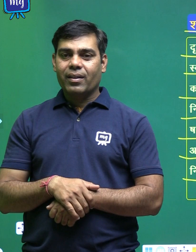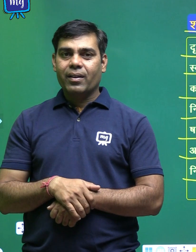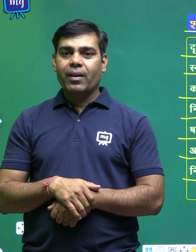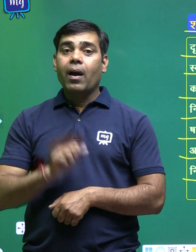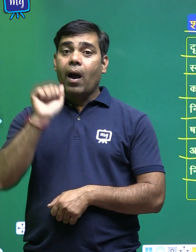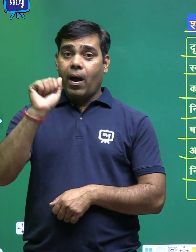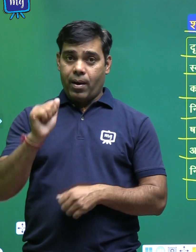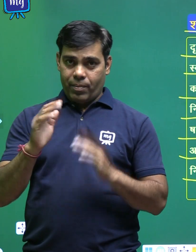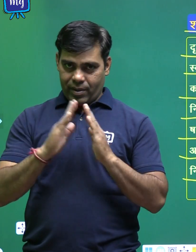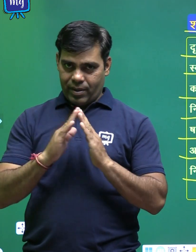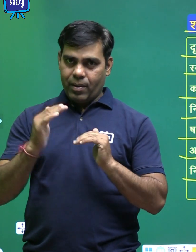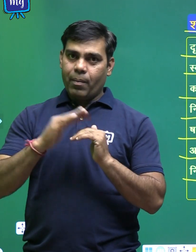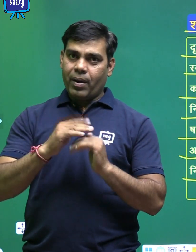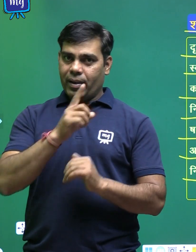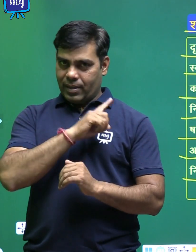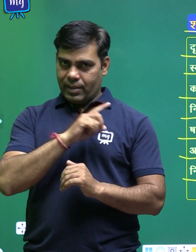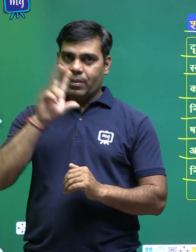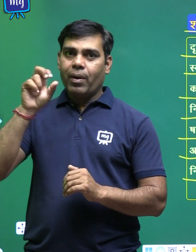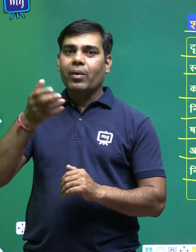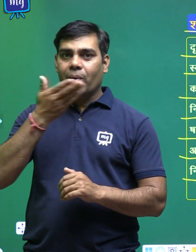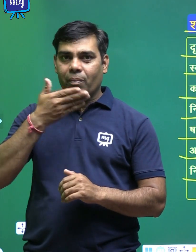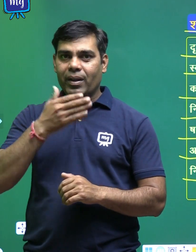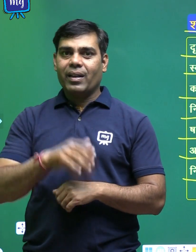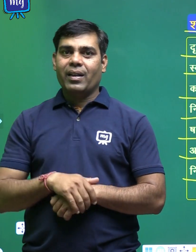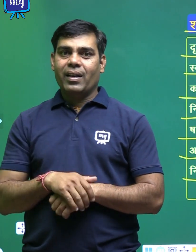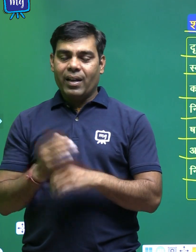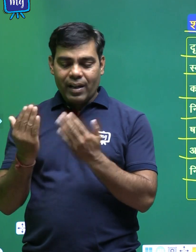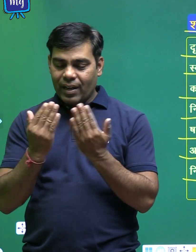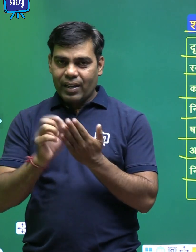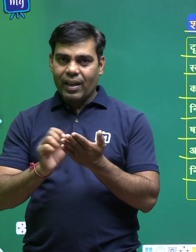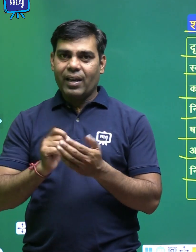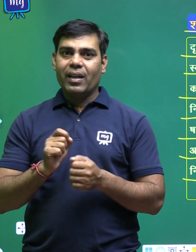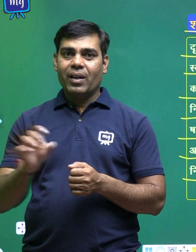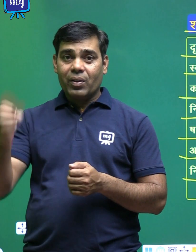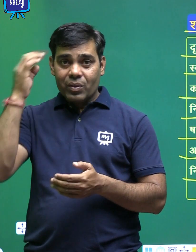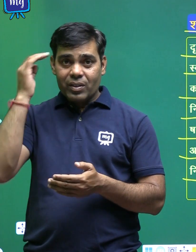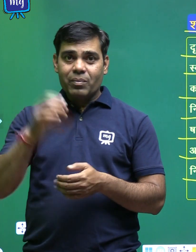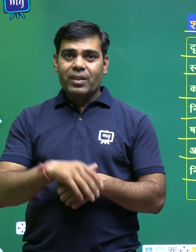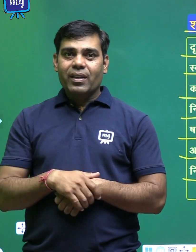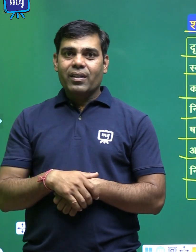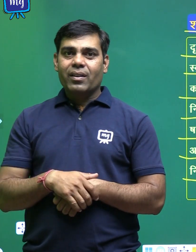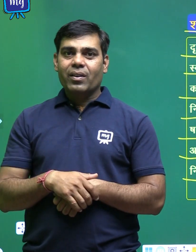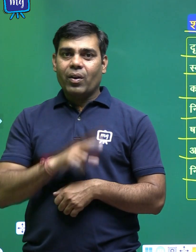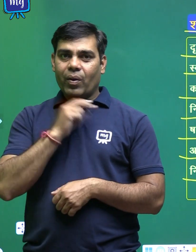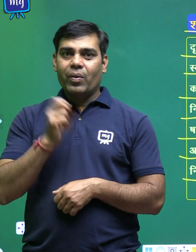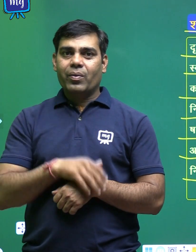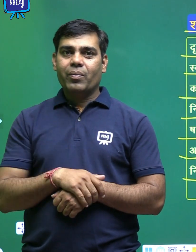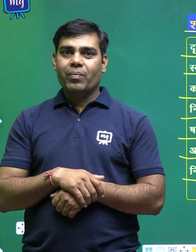घर पर इस पाठ को पढ़ें, लिखें, समझें